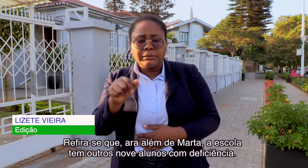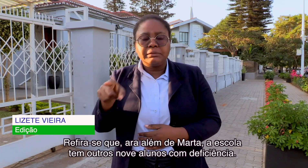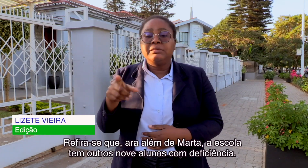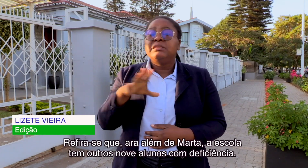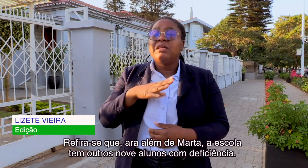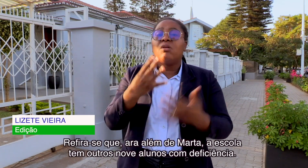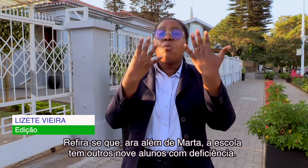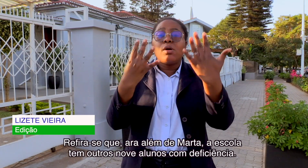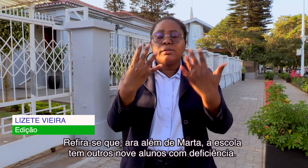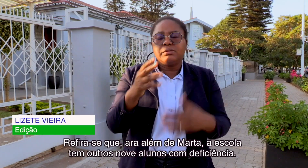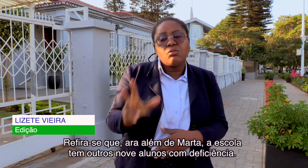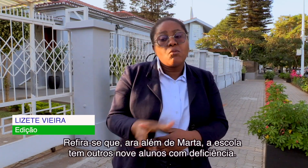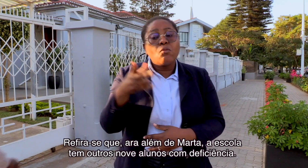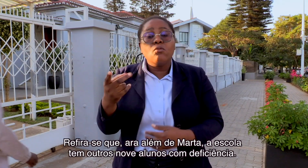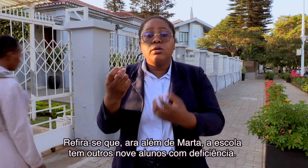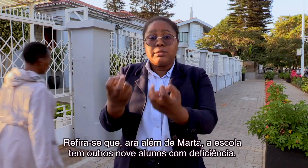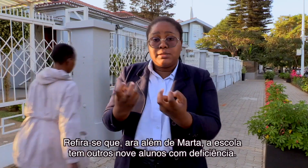escola tem outros nove alunos com deficiência.